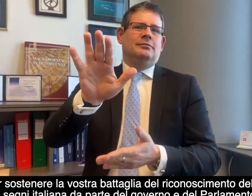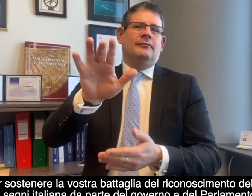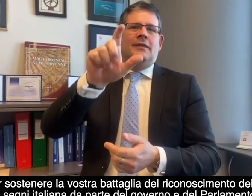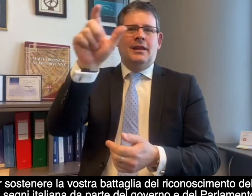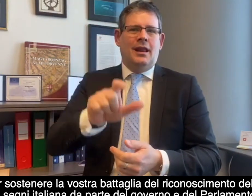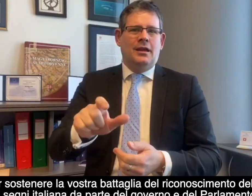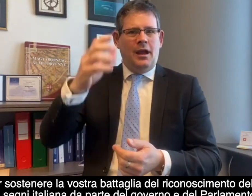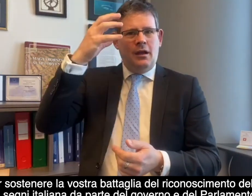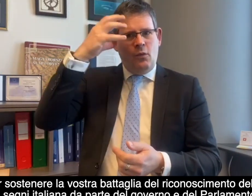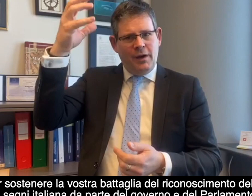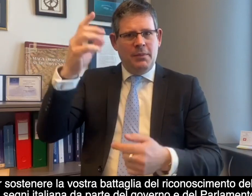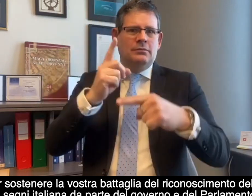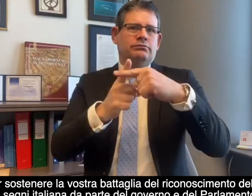e del parlamento italiano